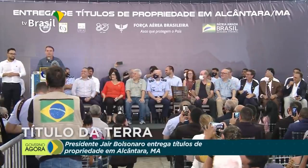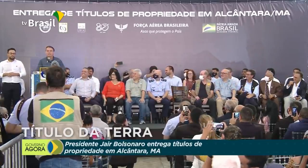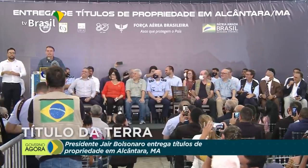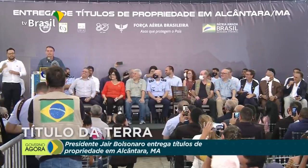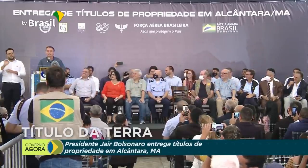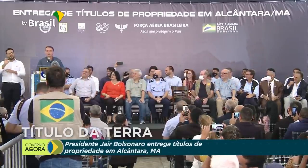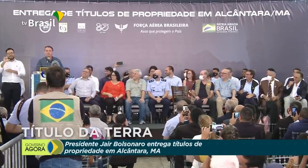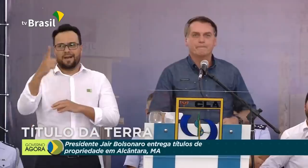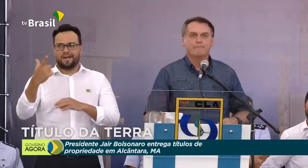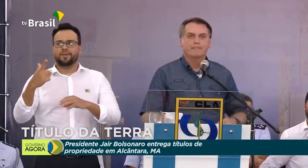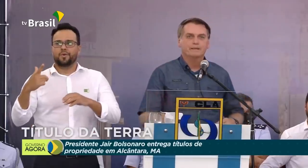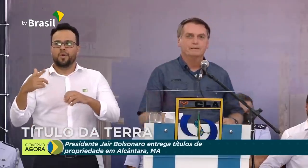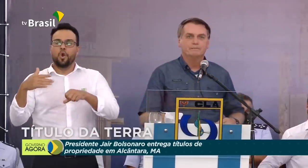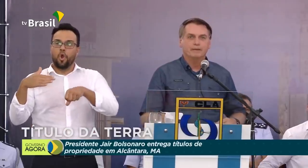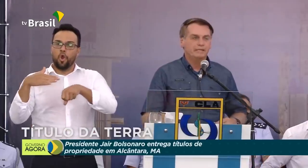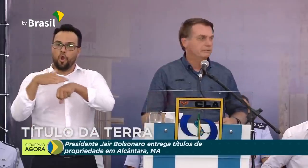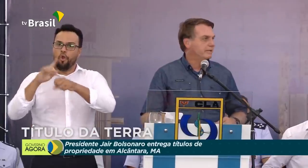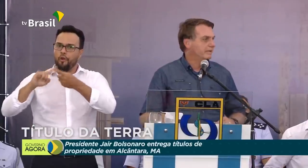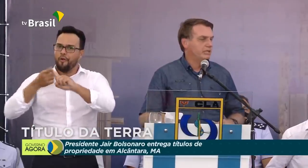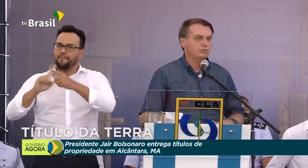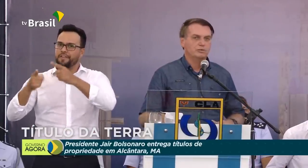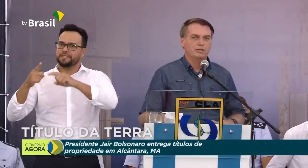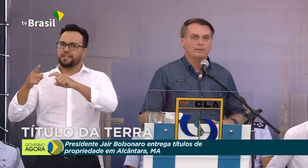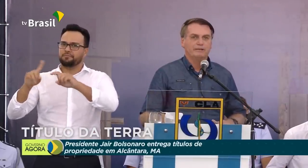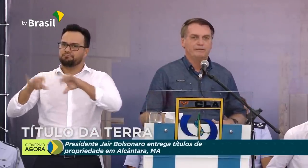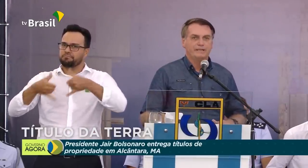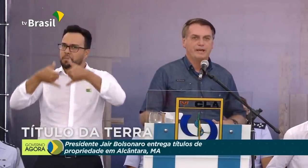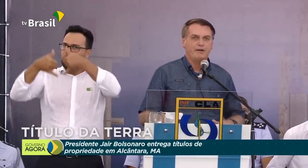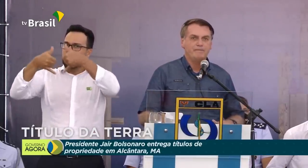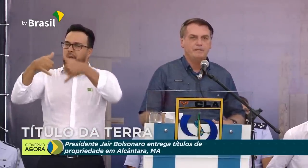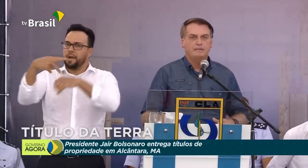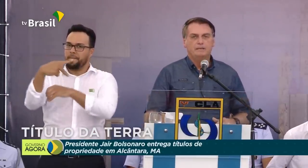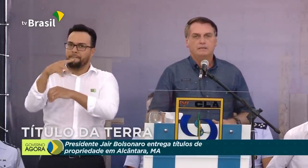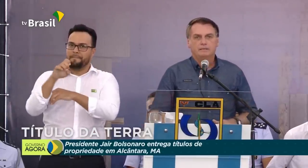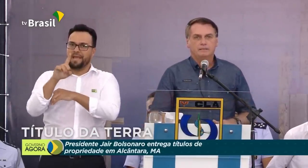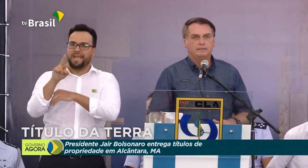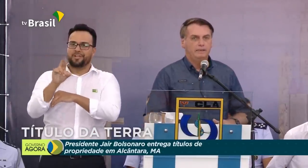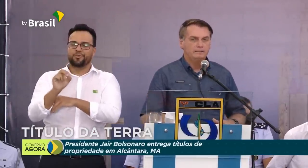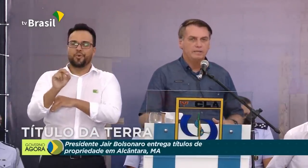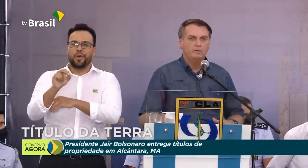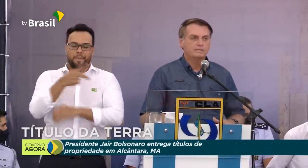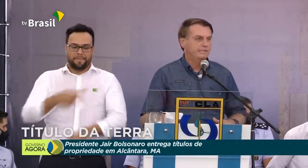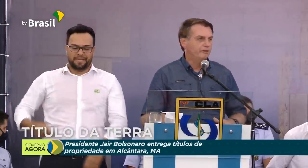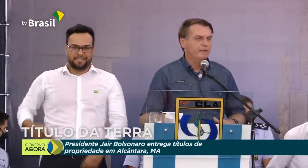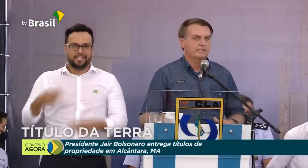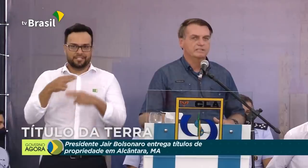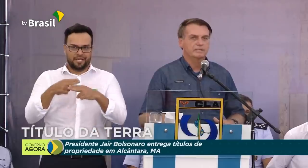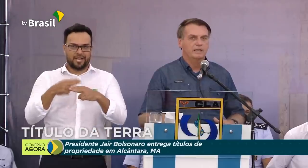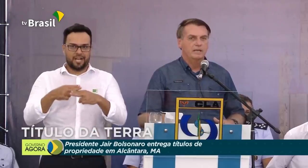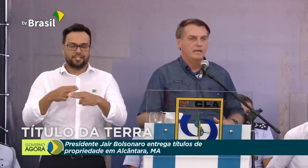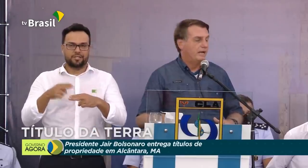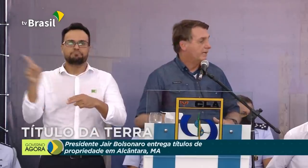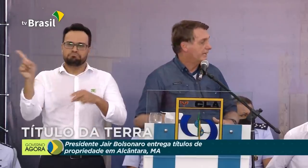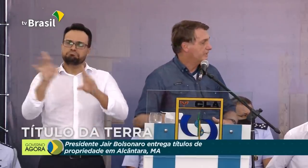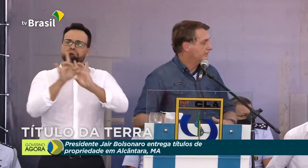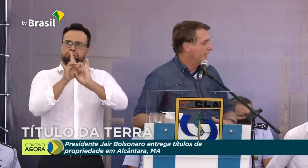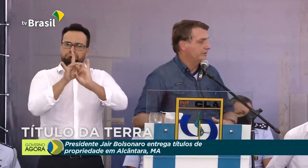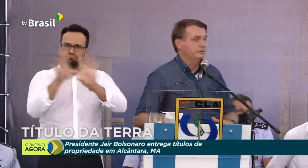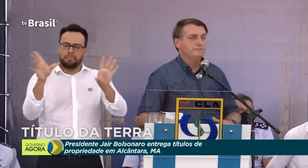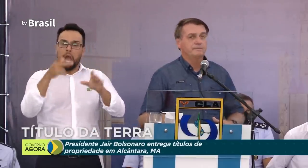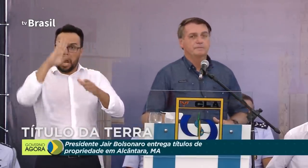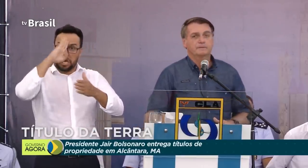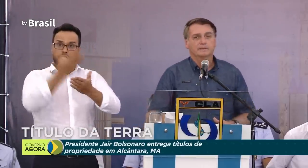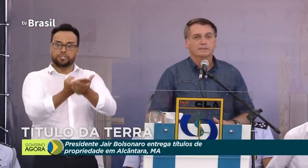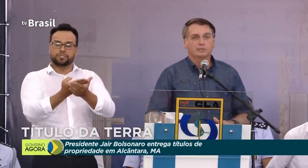Obviamente, conversando com Pedro, da Caixa Econômica Federal, ele deu o sinal verde,